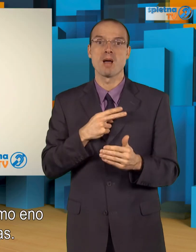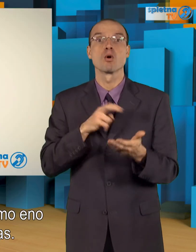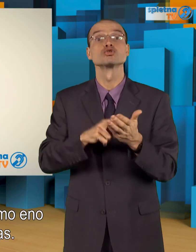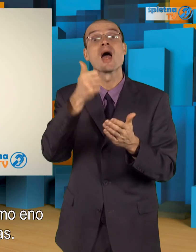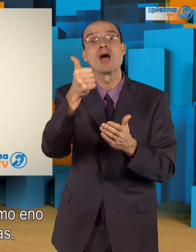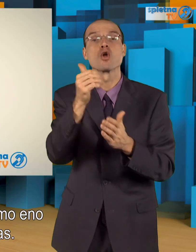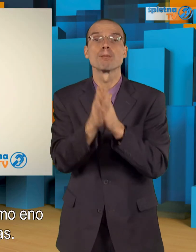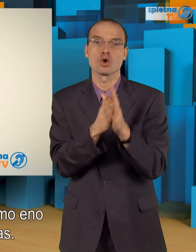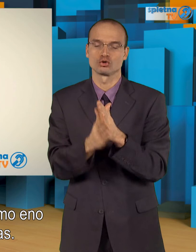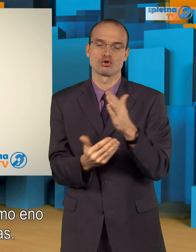eno prošnjo za vas.